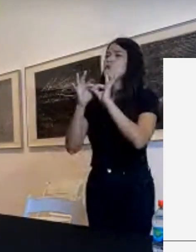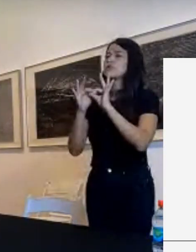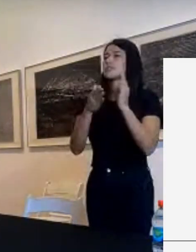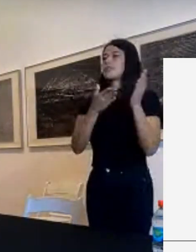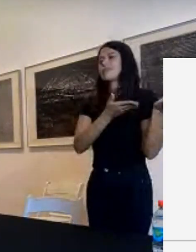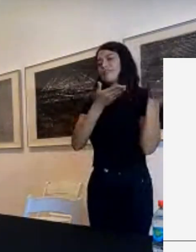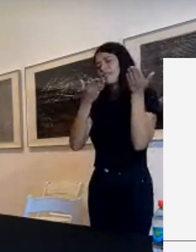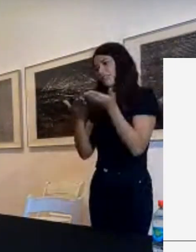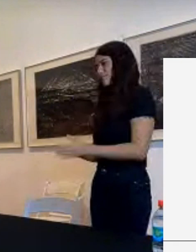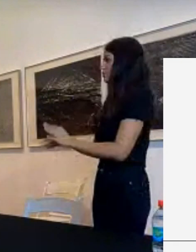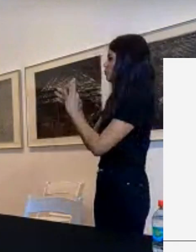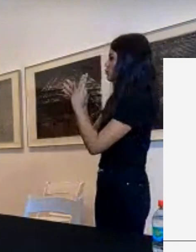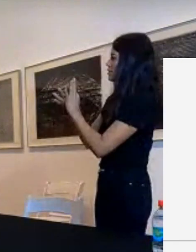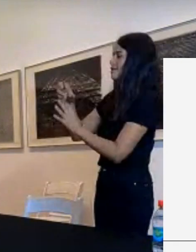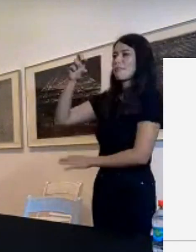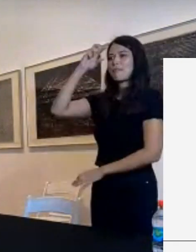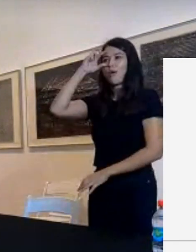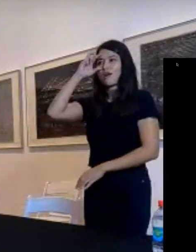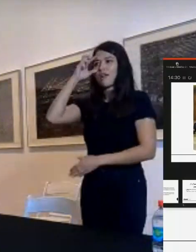invitación, muchas gracias, Paula, por la confianza.